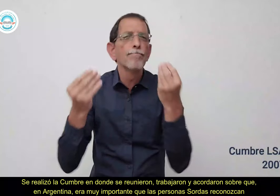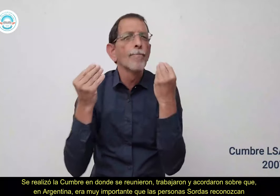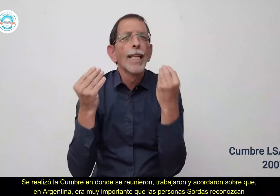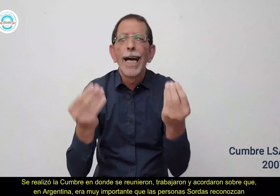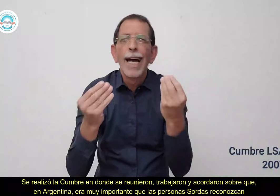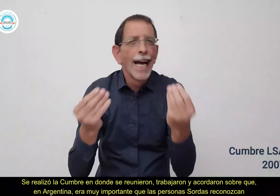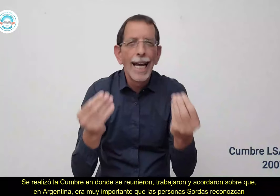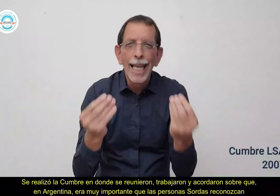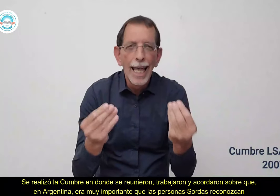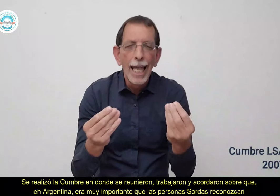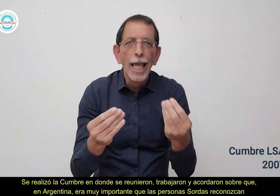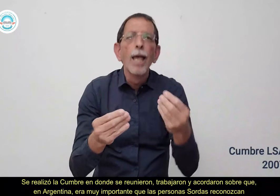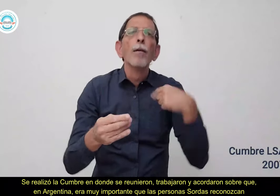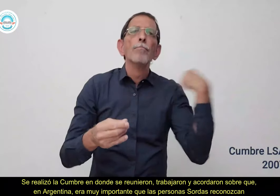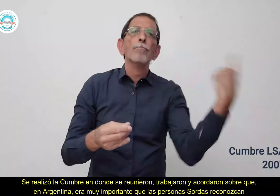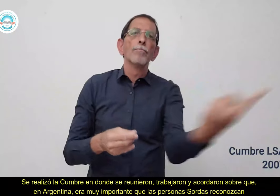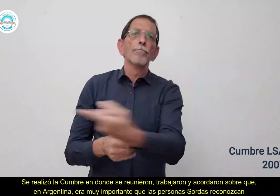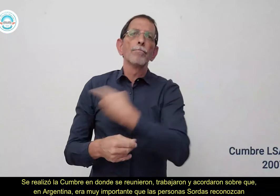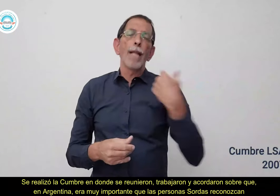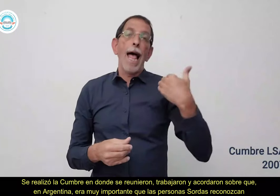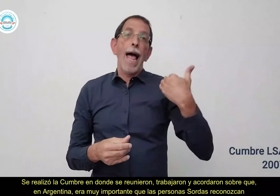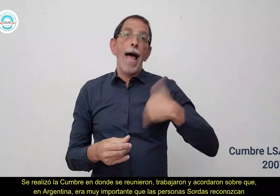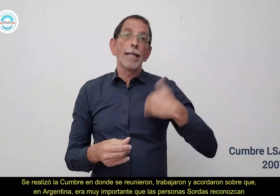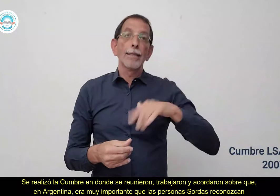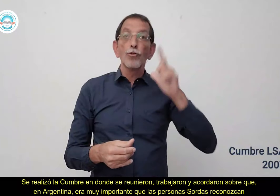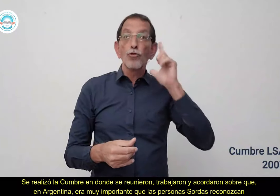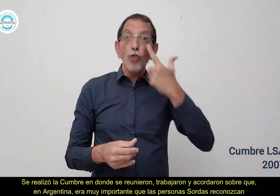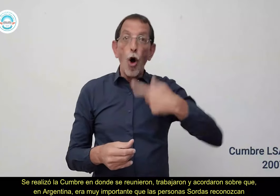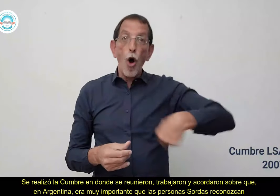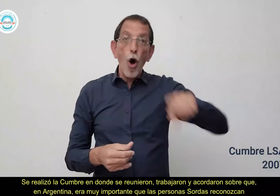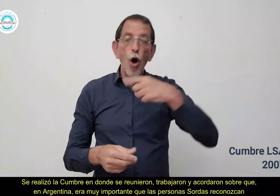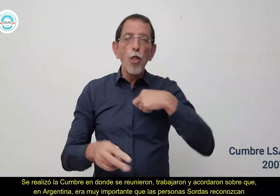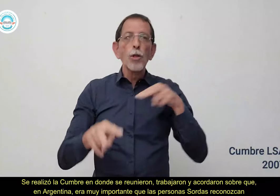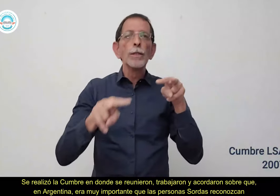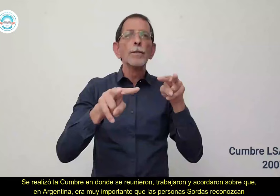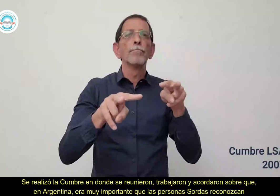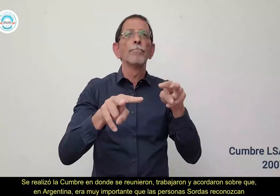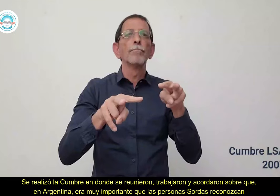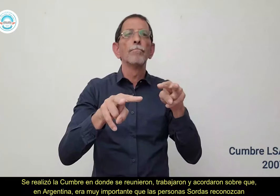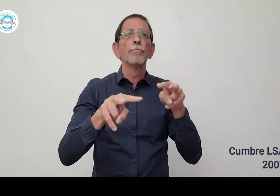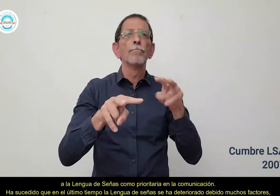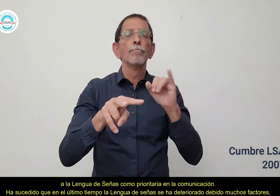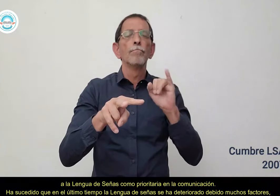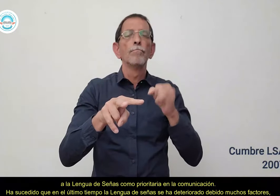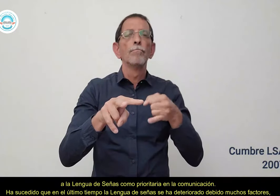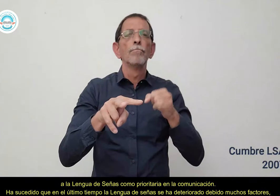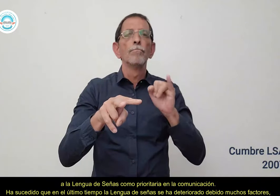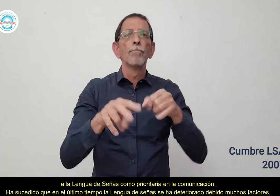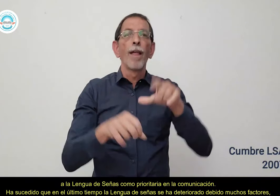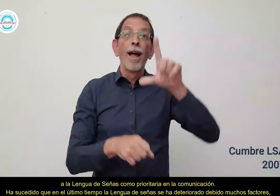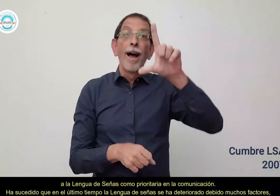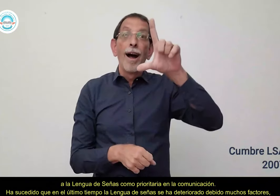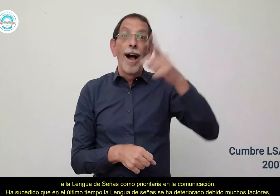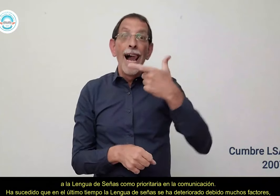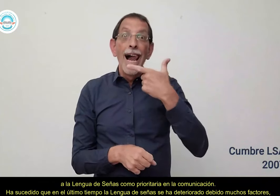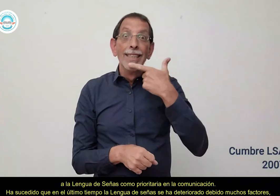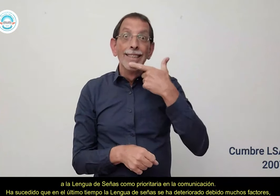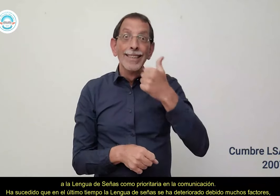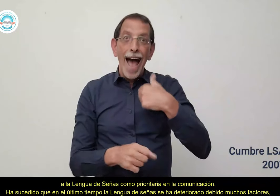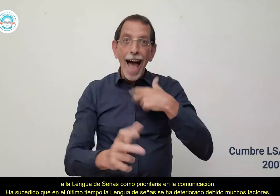trabajaron y acordaron sobre que en Argentina era muy importante que las personas